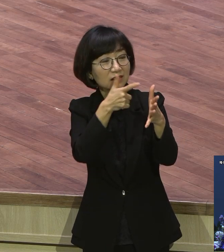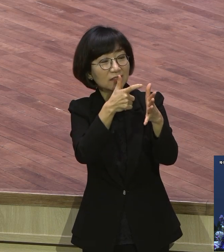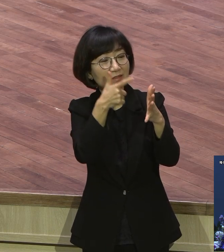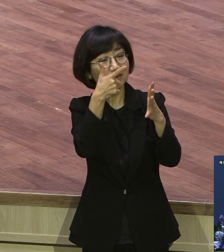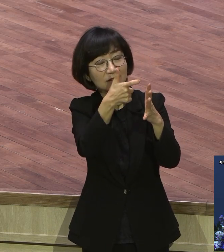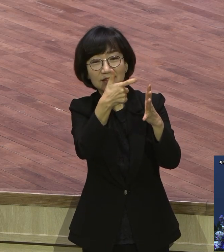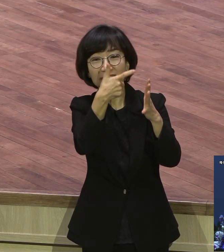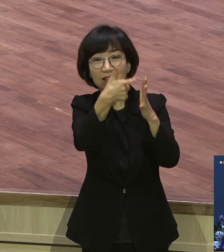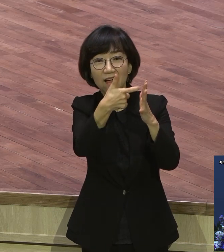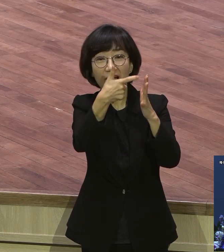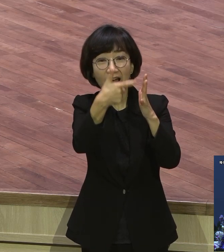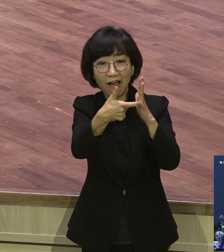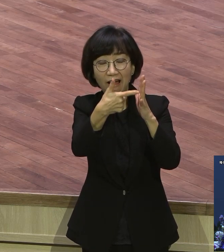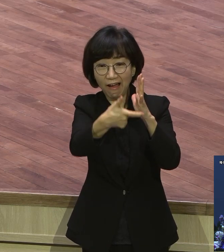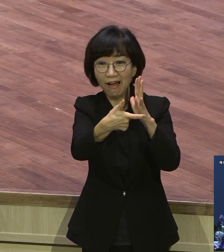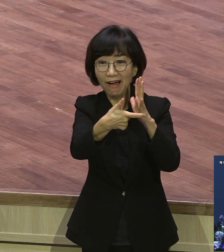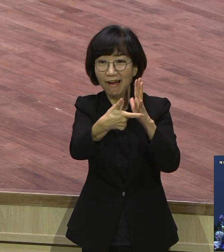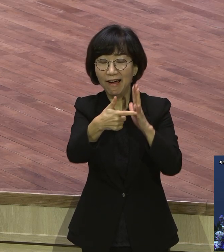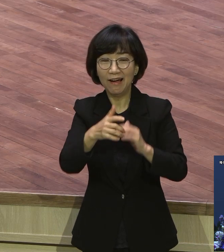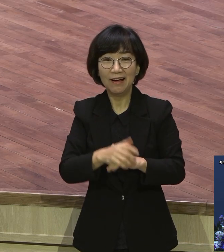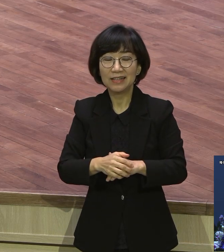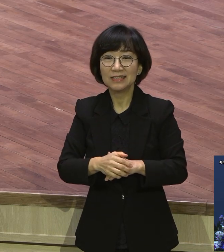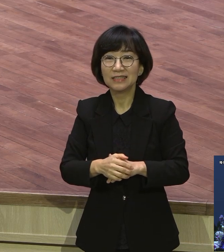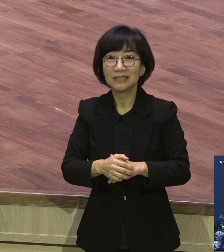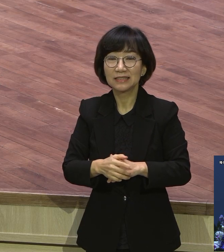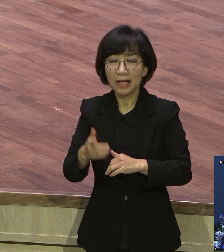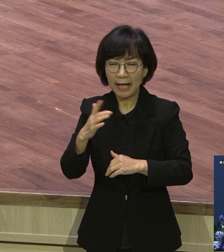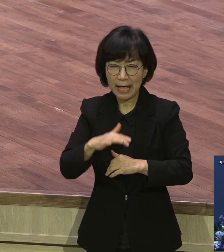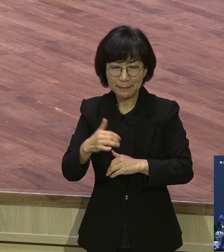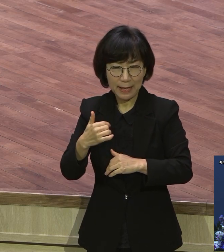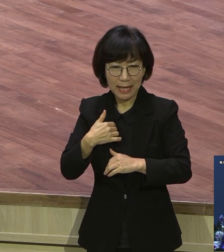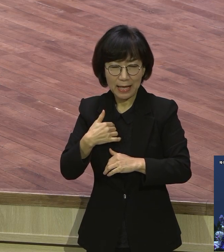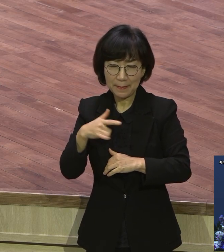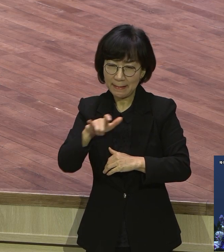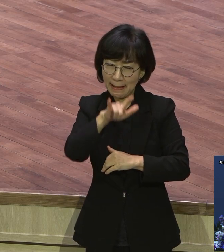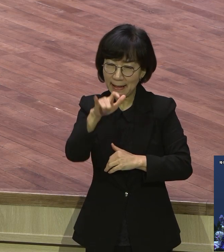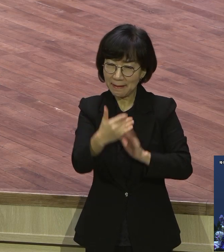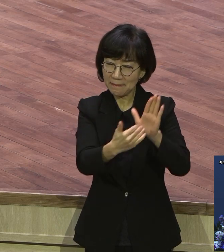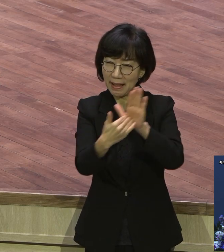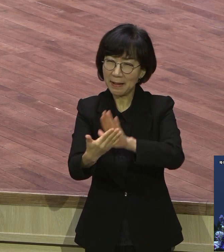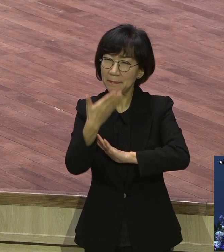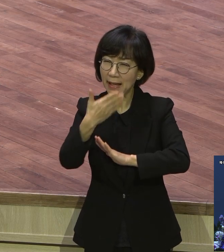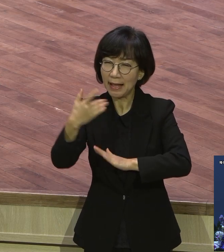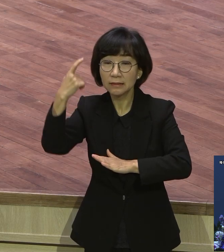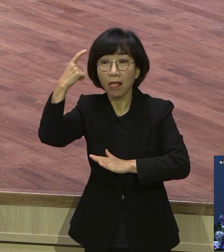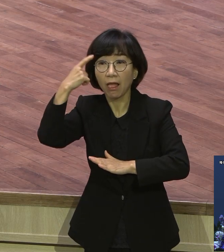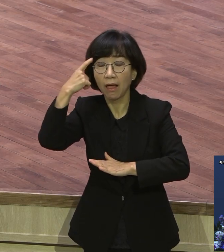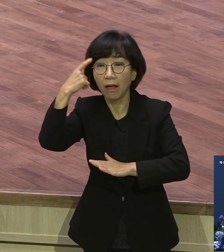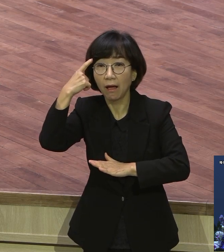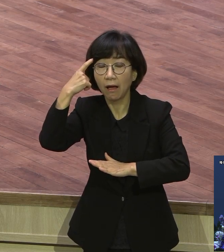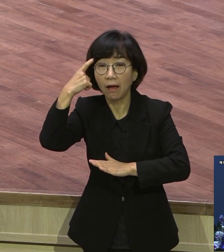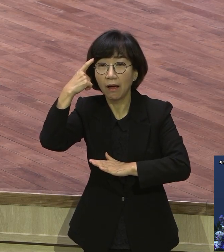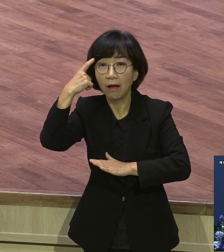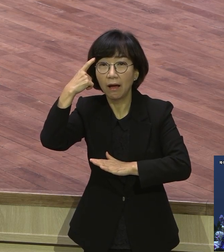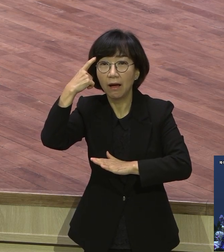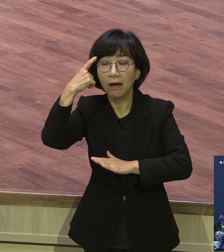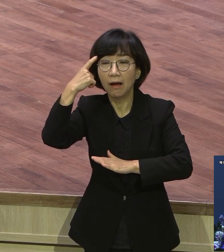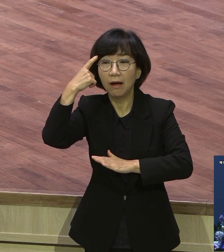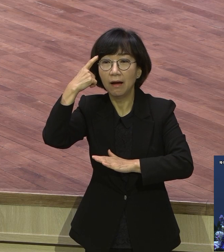이것이 코로나19 바이러스를 막을 수 있다라는 생각을 정보를